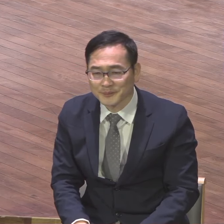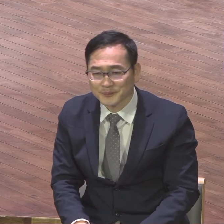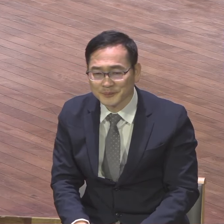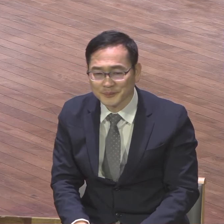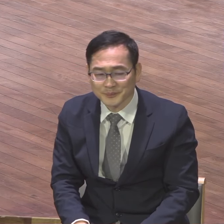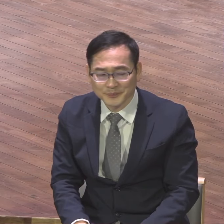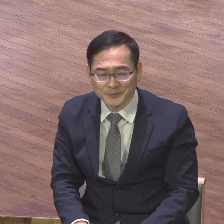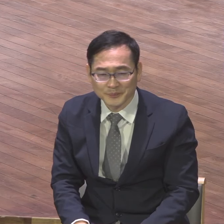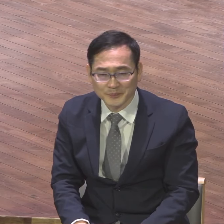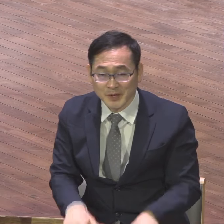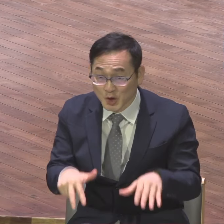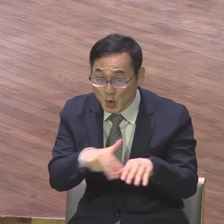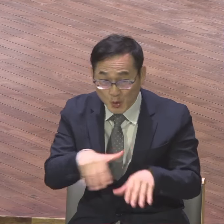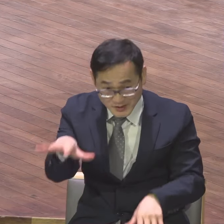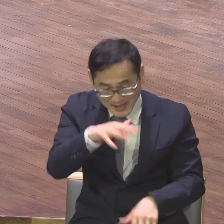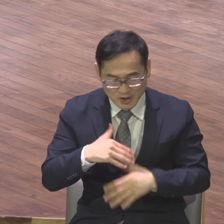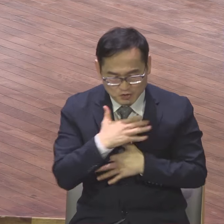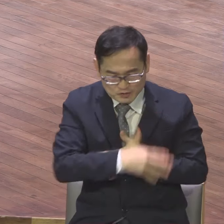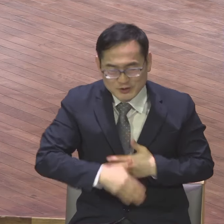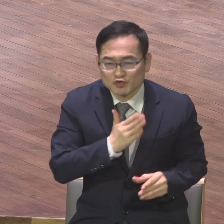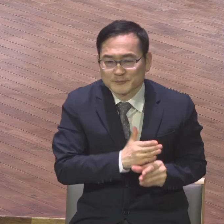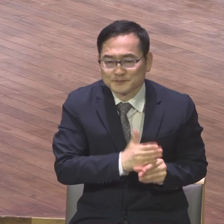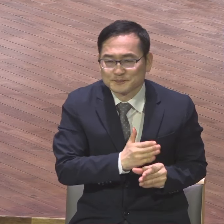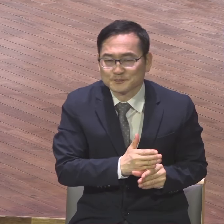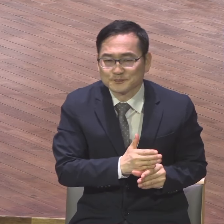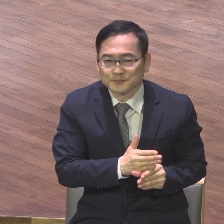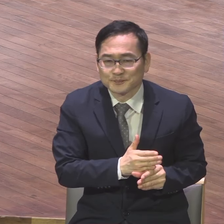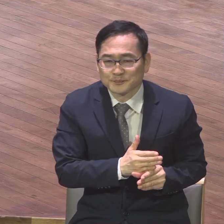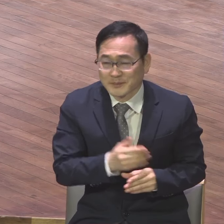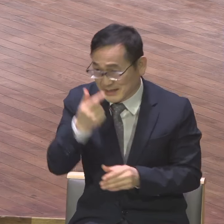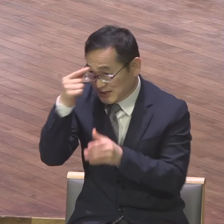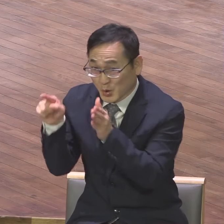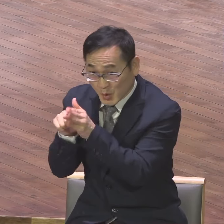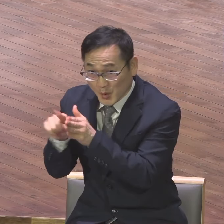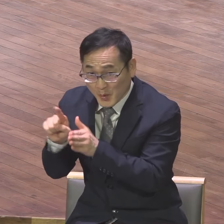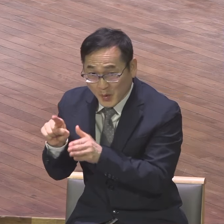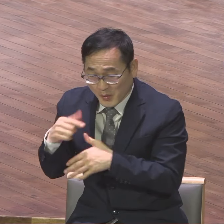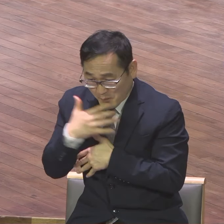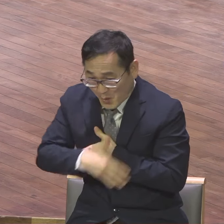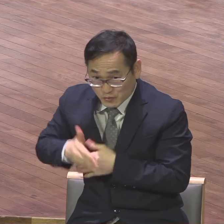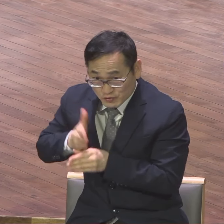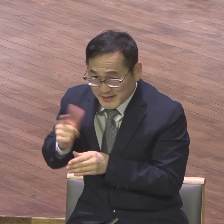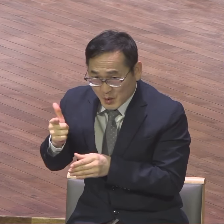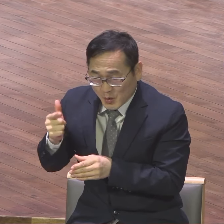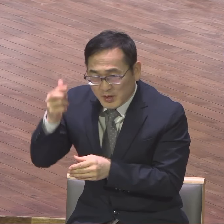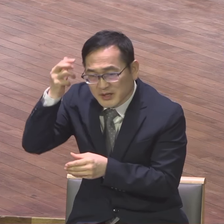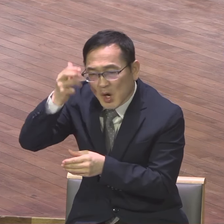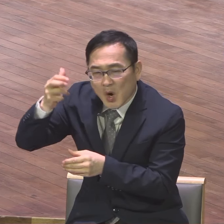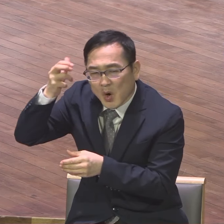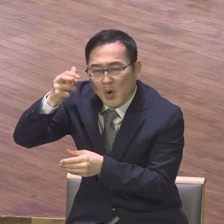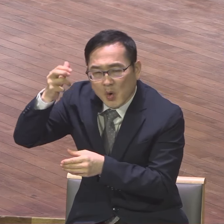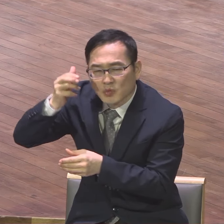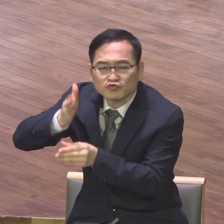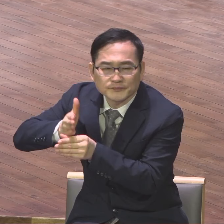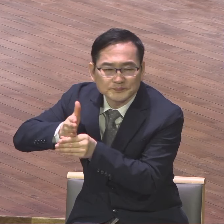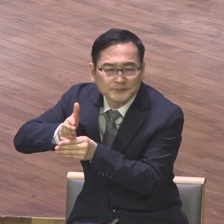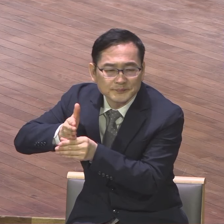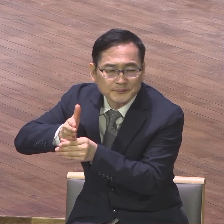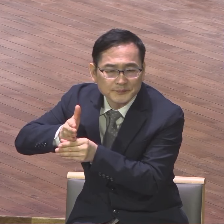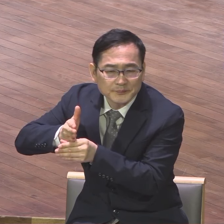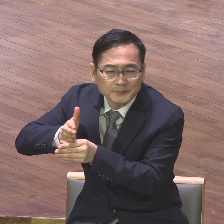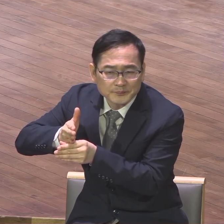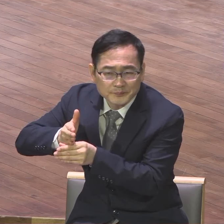종교는 육신입니다. 그런데 기독교는 다릅니다. 기독교 사랑은 같은 사랑 단어가 아니라고요. 그야말로